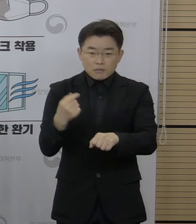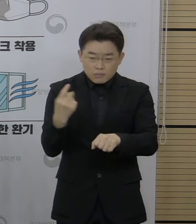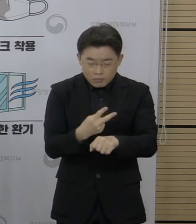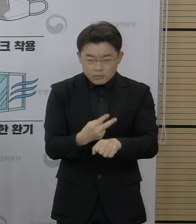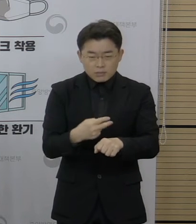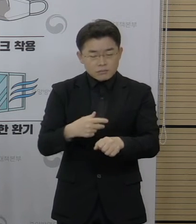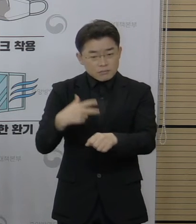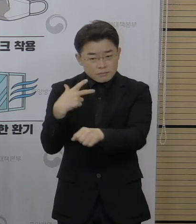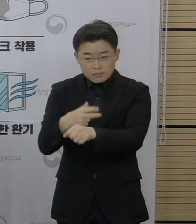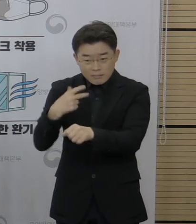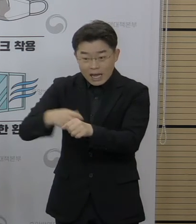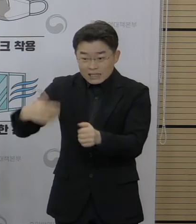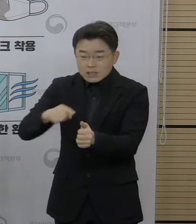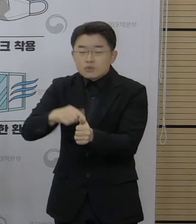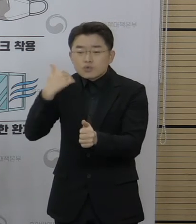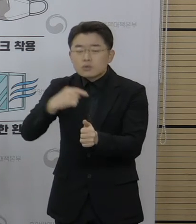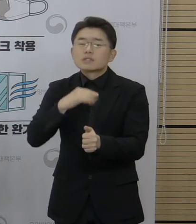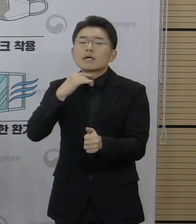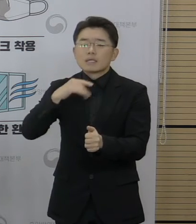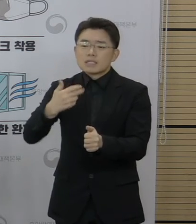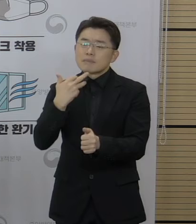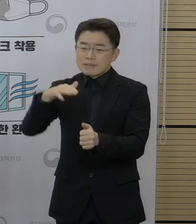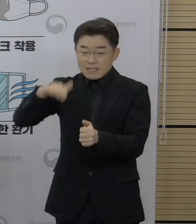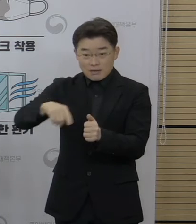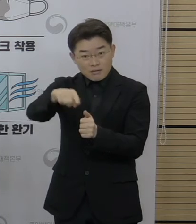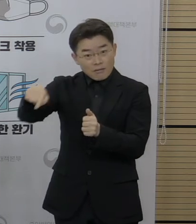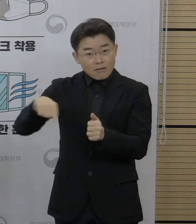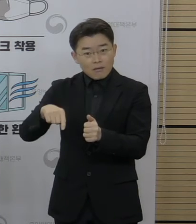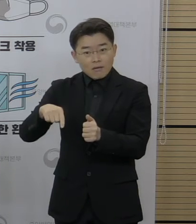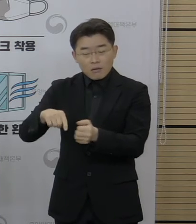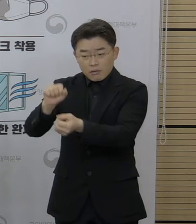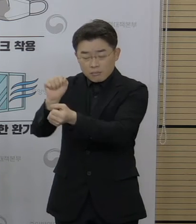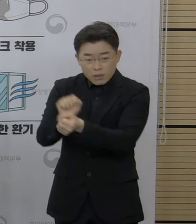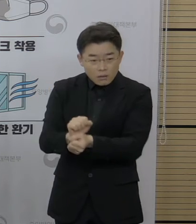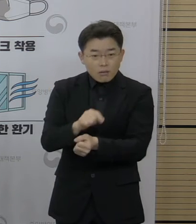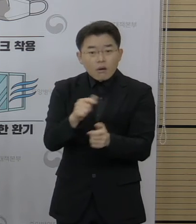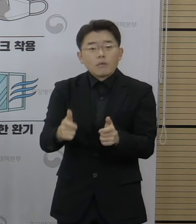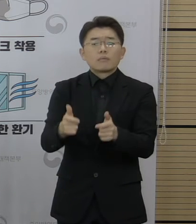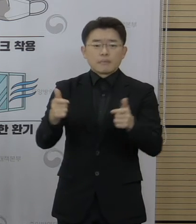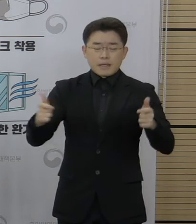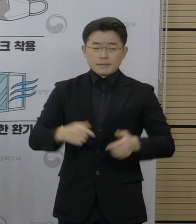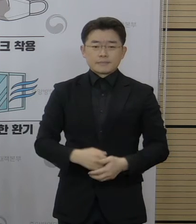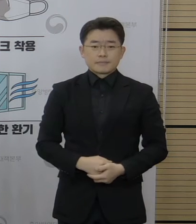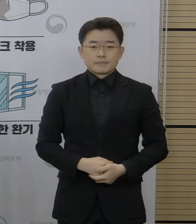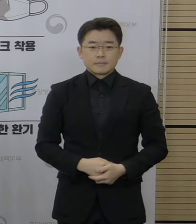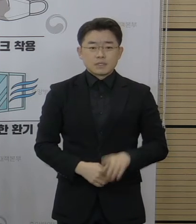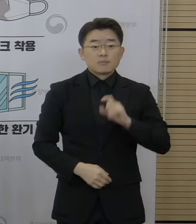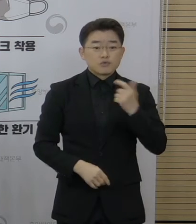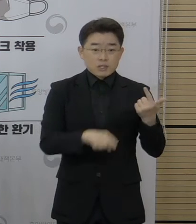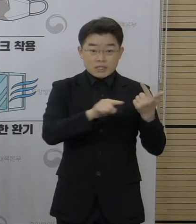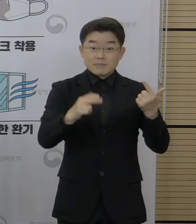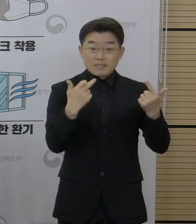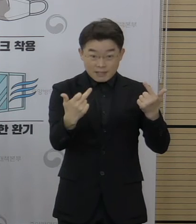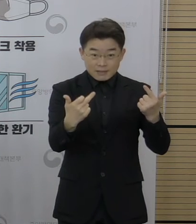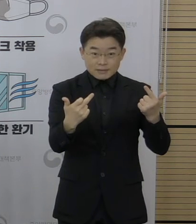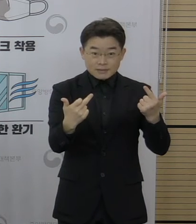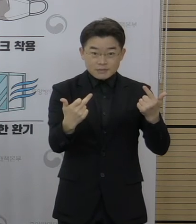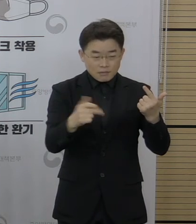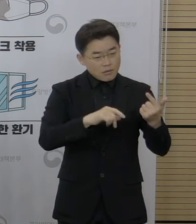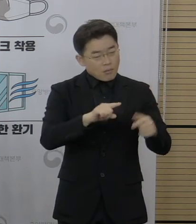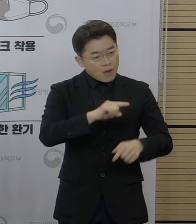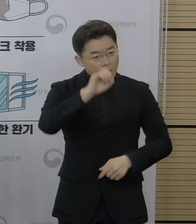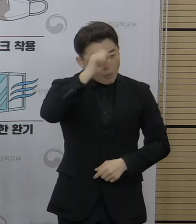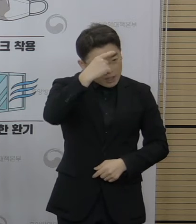대상이 되지 않은 1경기 0 전국 연령 분 의 발생율을 보면 16에서 17세 고 1과 고